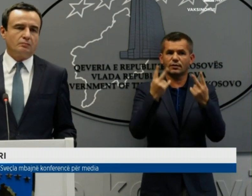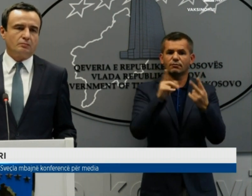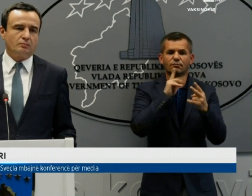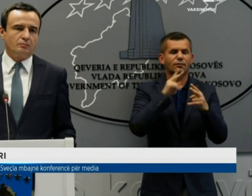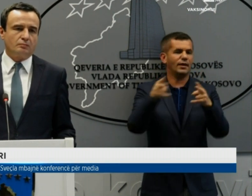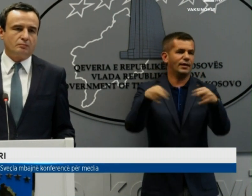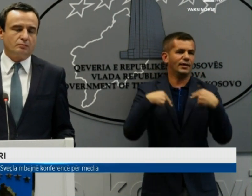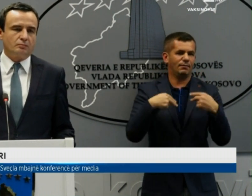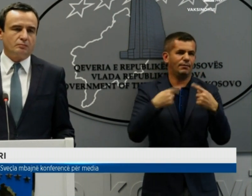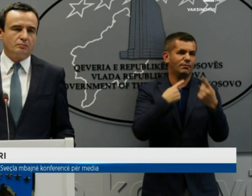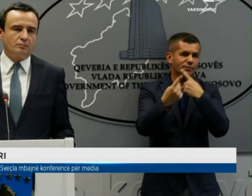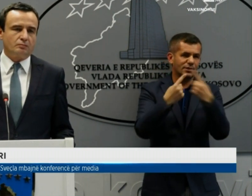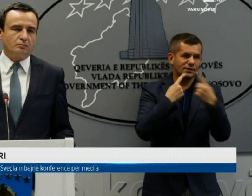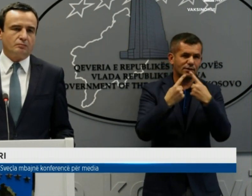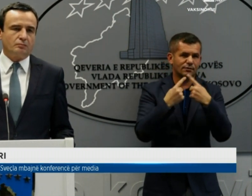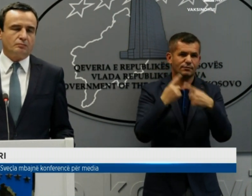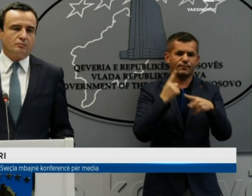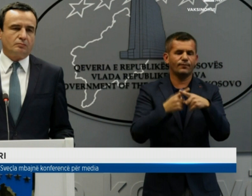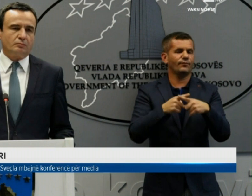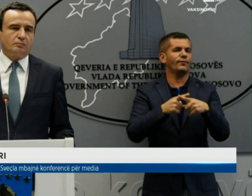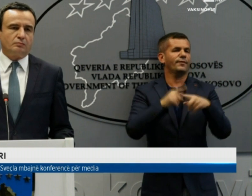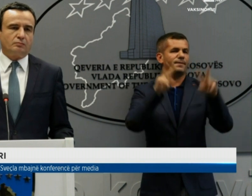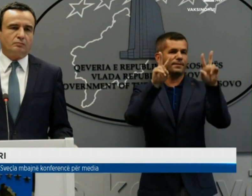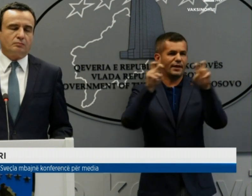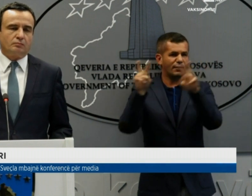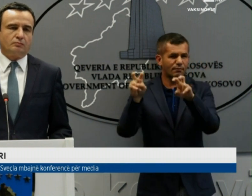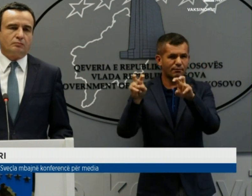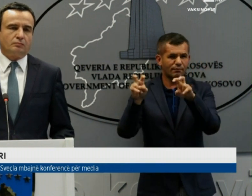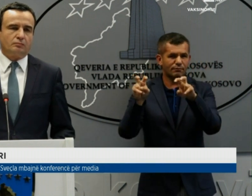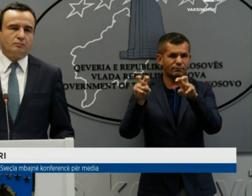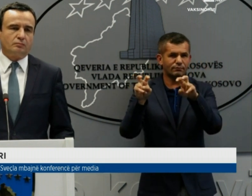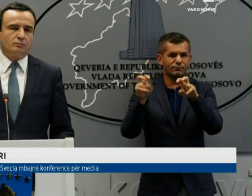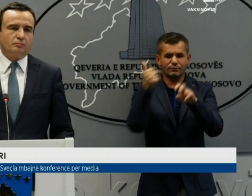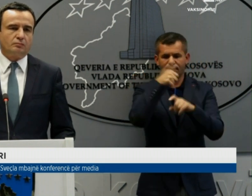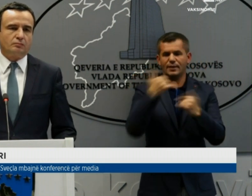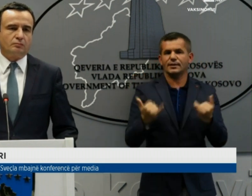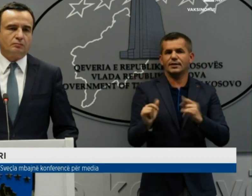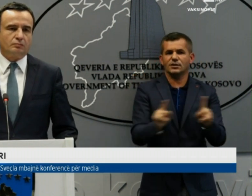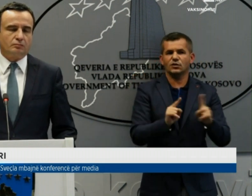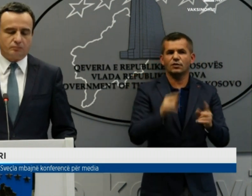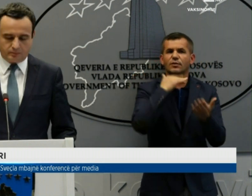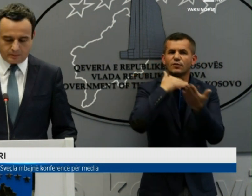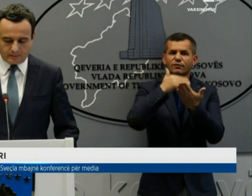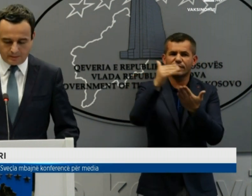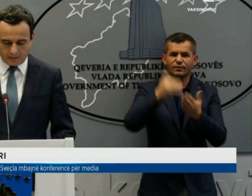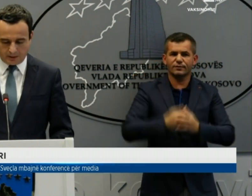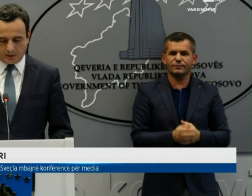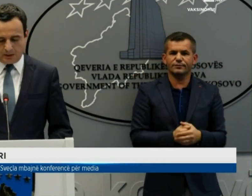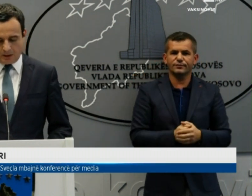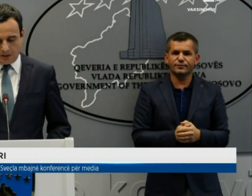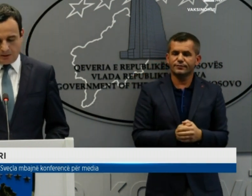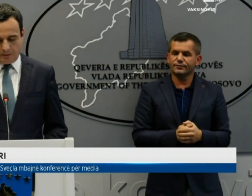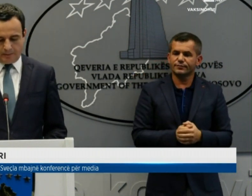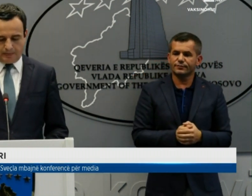rikthyer në dialog edhe për të folur edhe për çështjen që do të thonë situatën që është krijuar në veri.